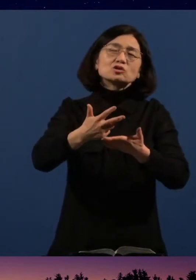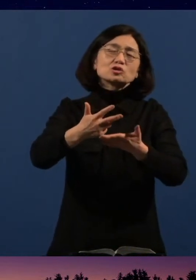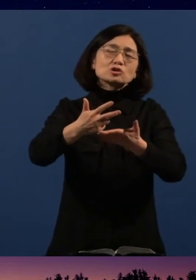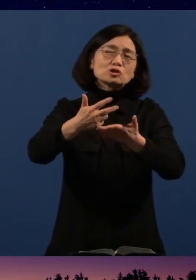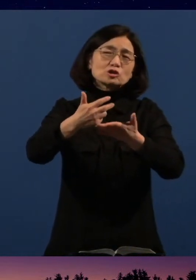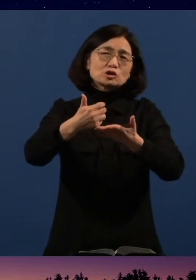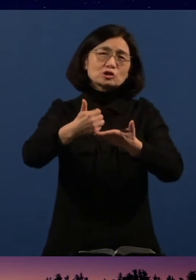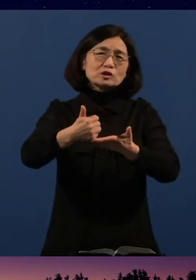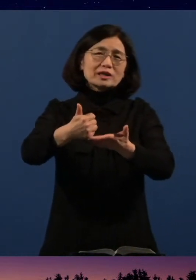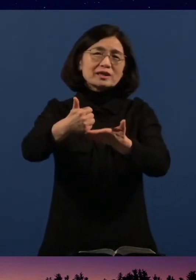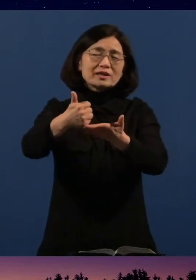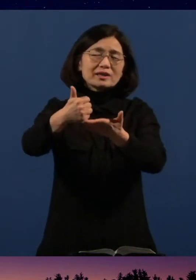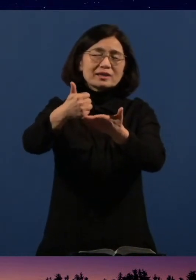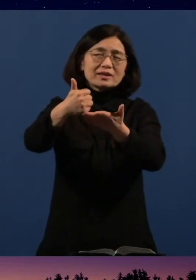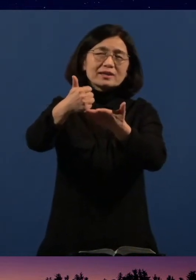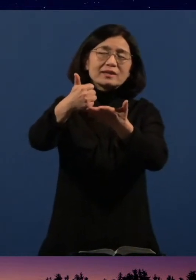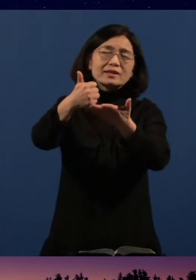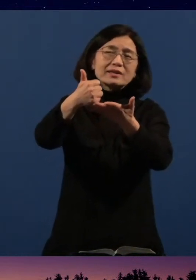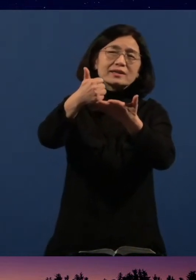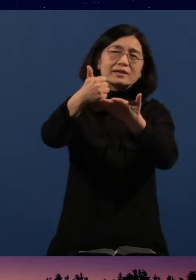진실하신 주님.